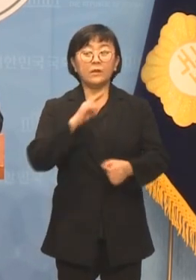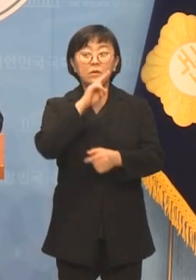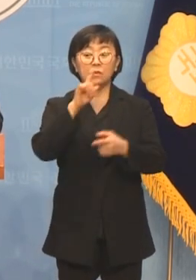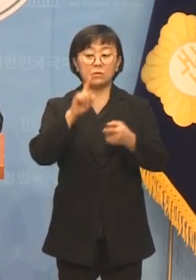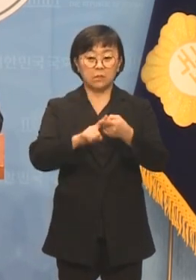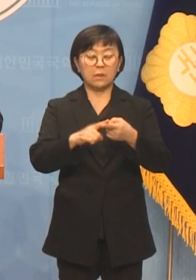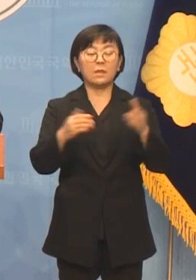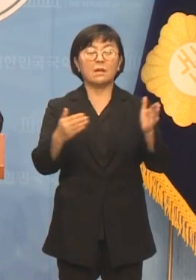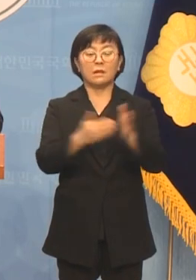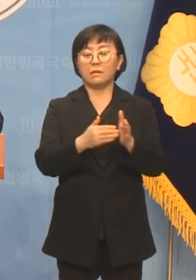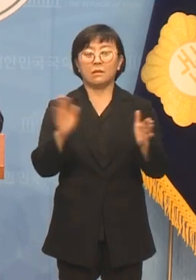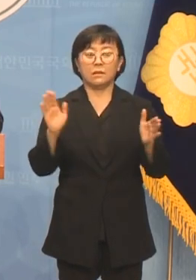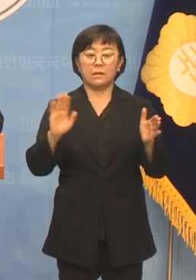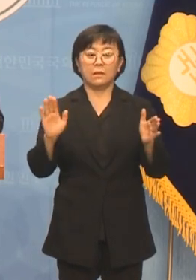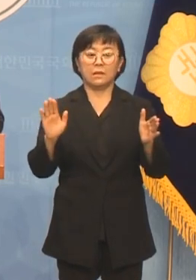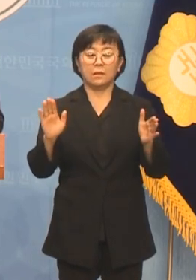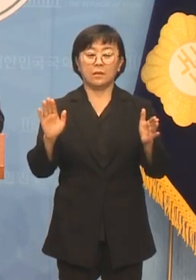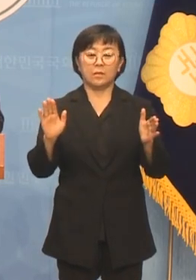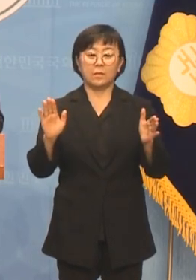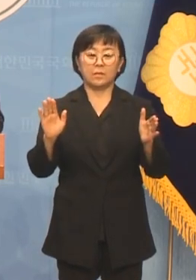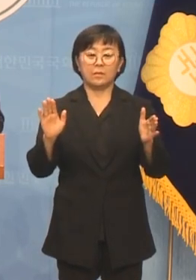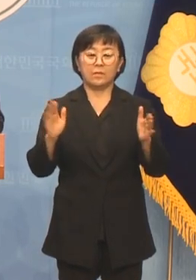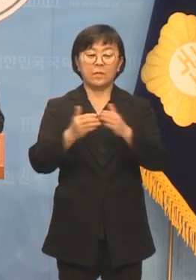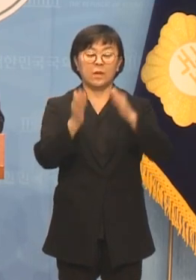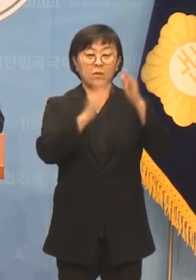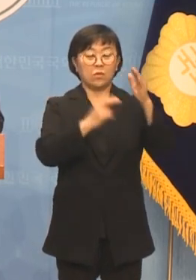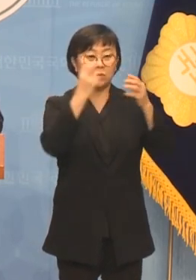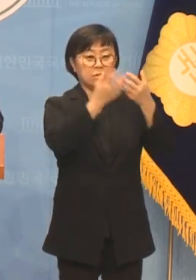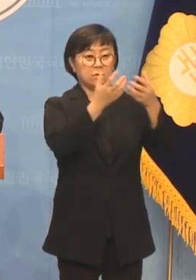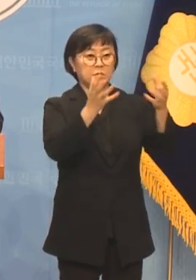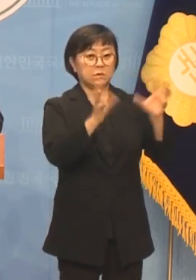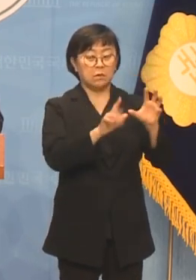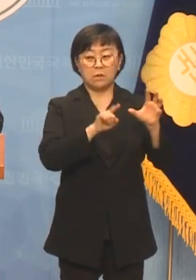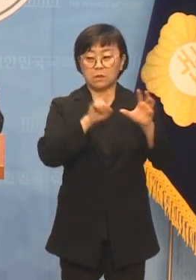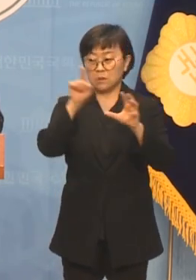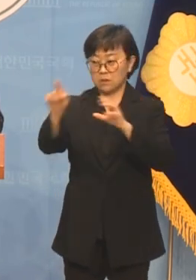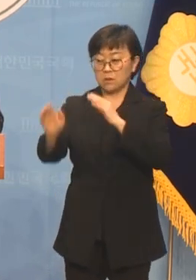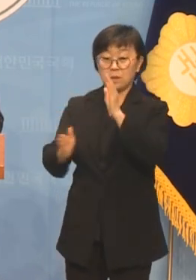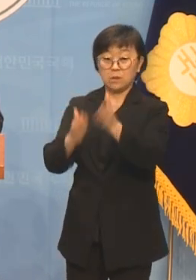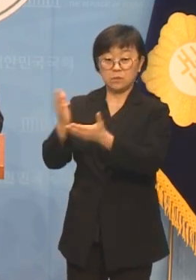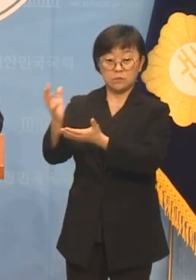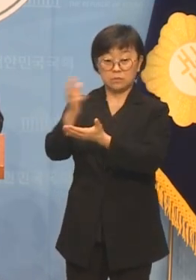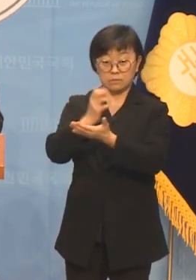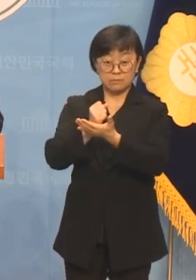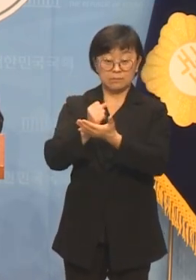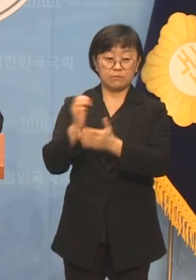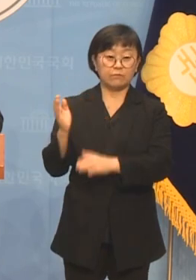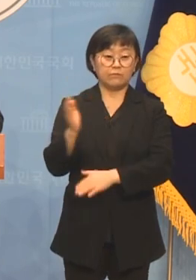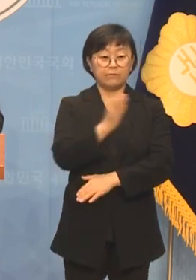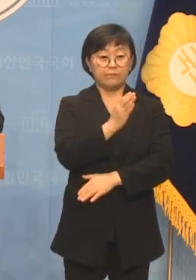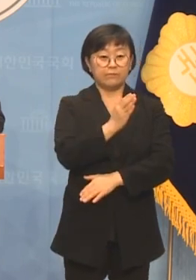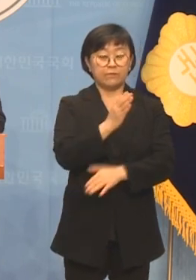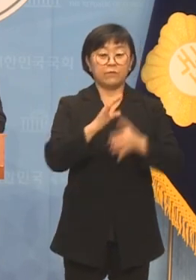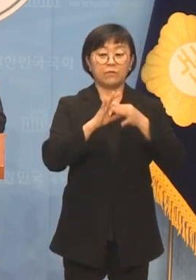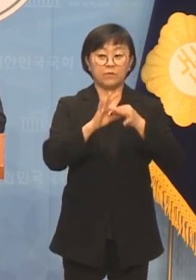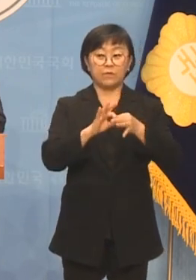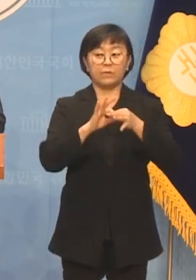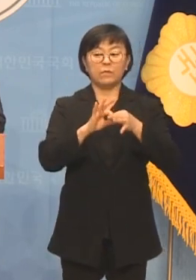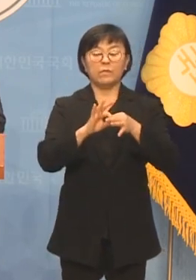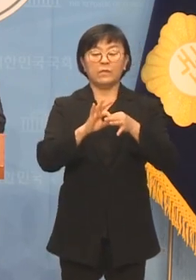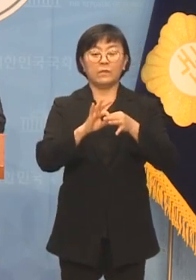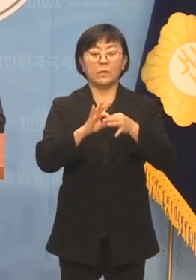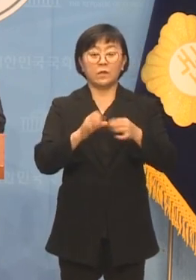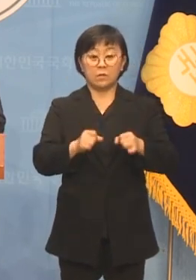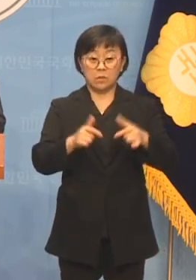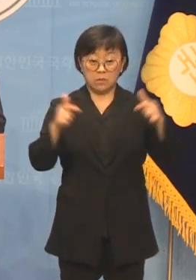의혹이 의혹으로만 그치는 것이 아니라 공수처의 압수수색 등을 통해서